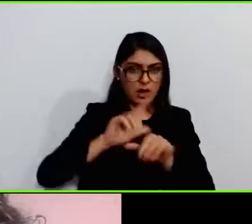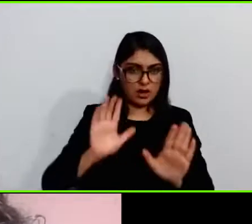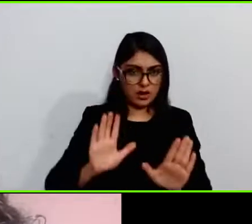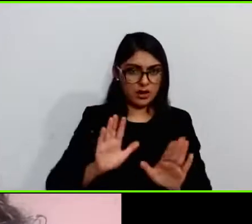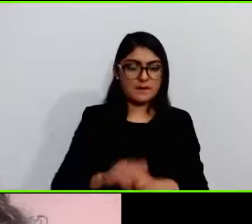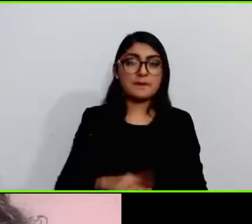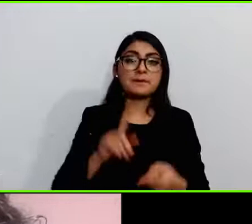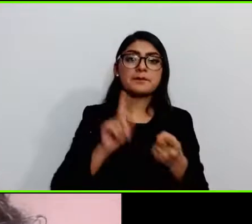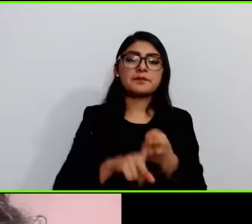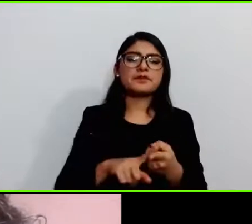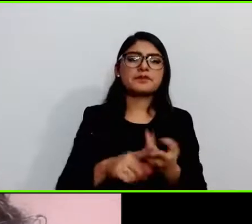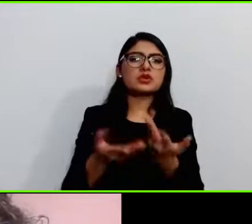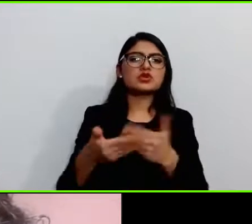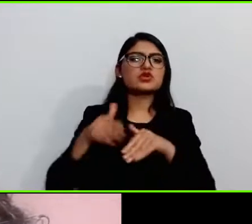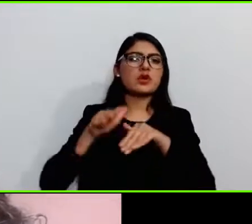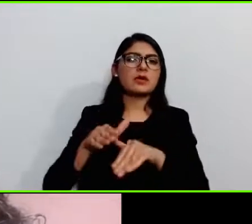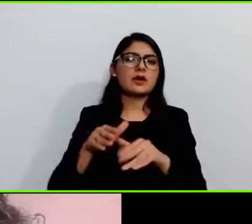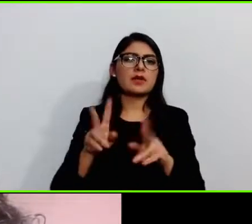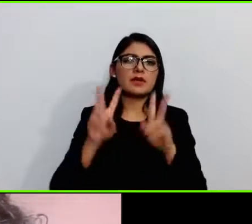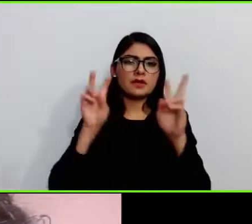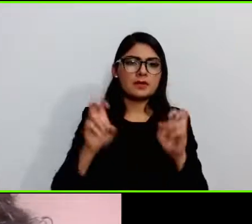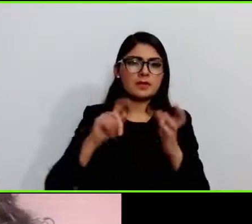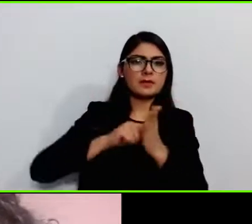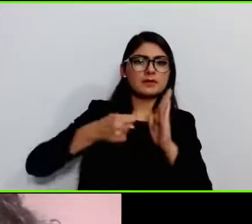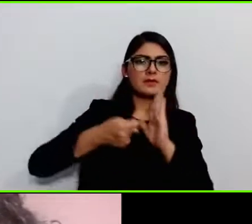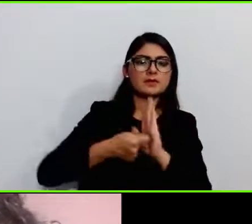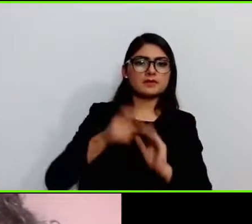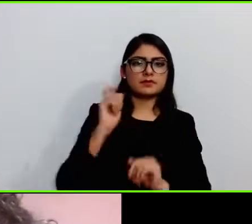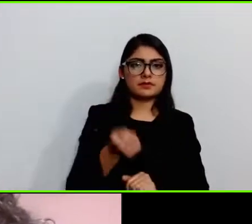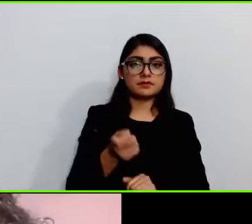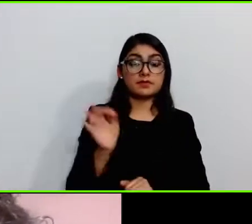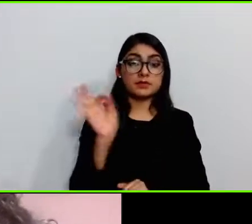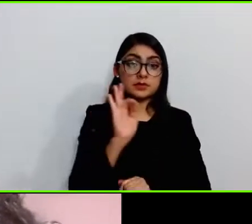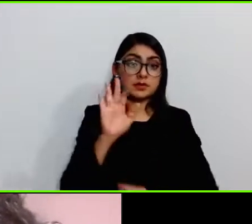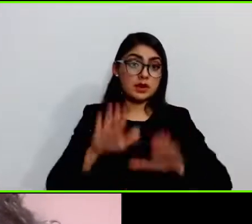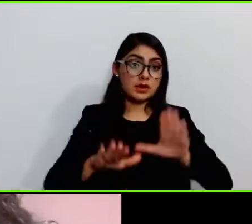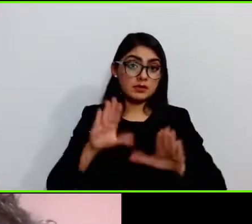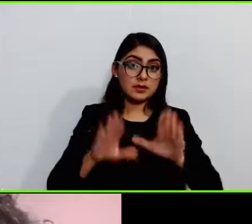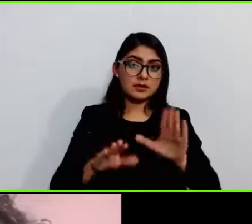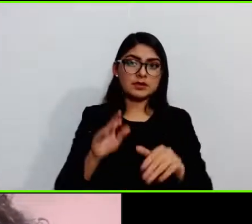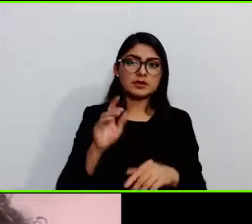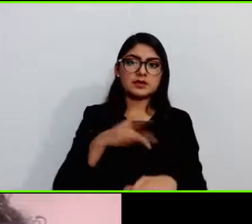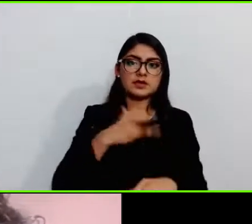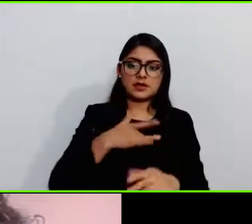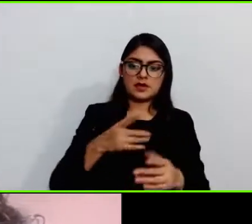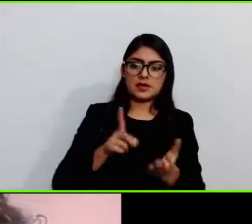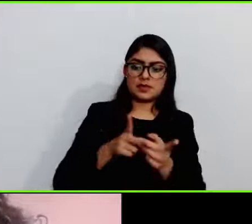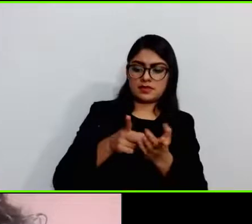yo creo que es, ¿en qué sentido? Que digamos, el lenguaje, los derechos humanos,